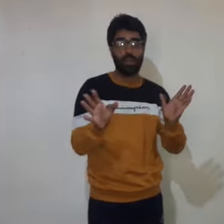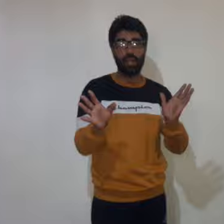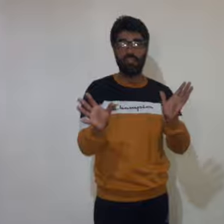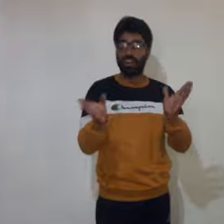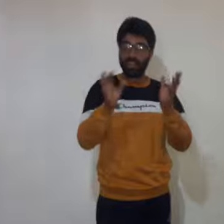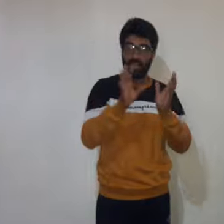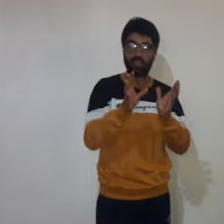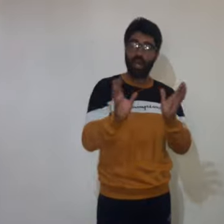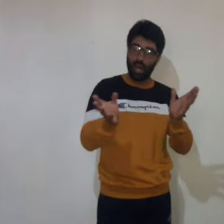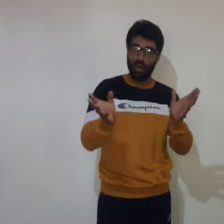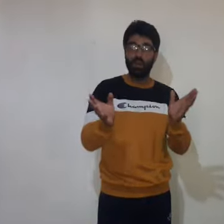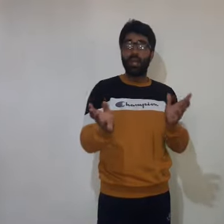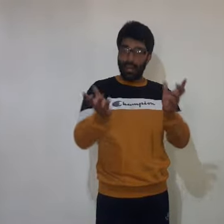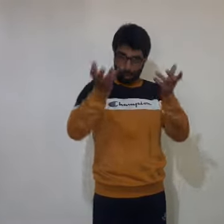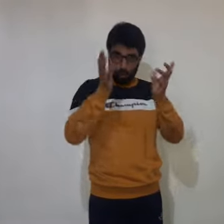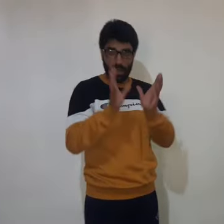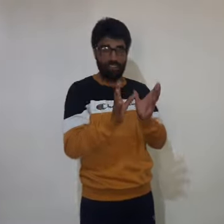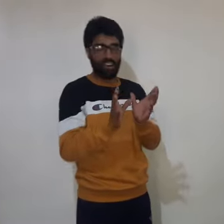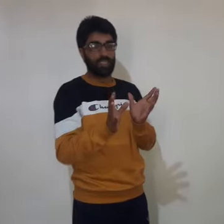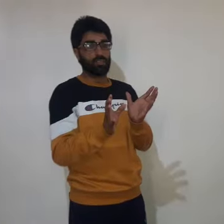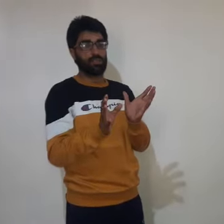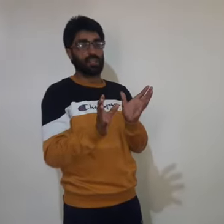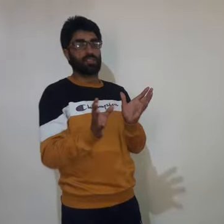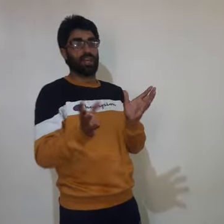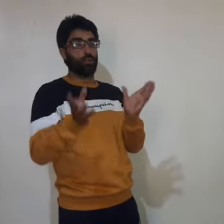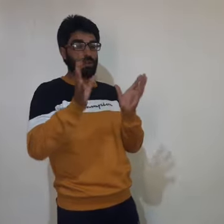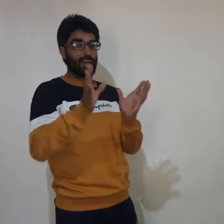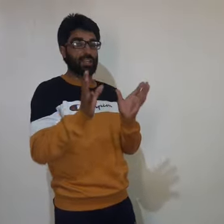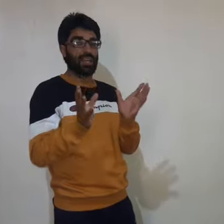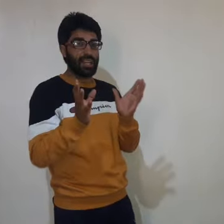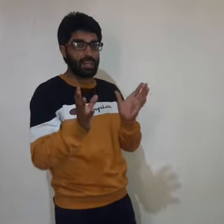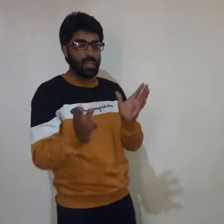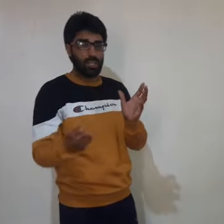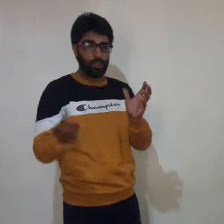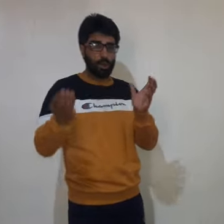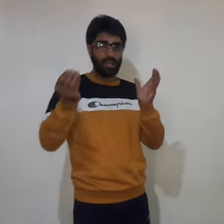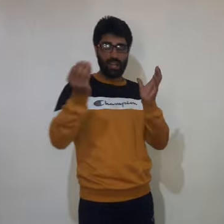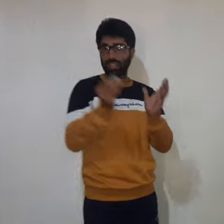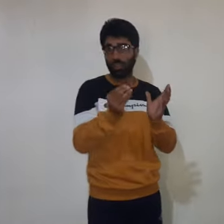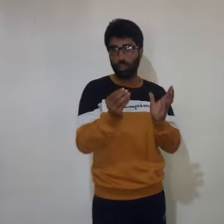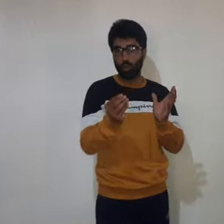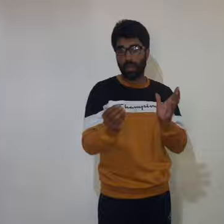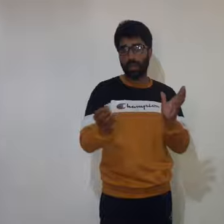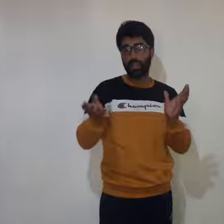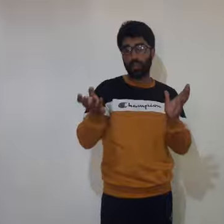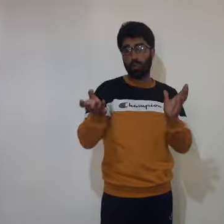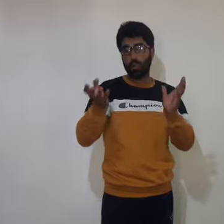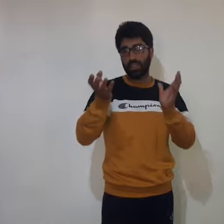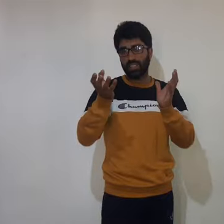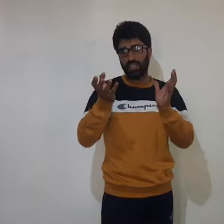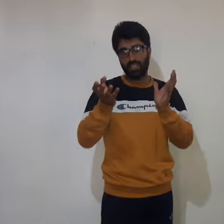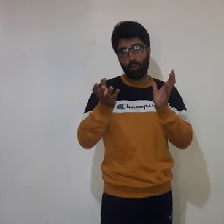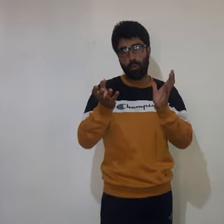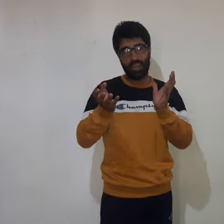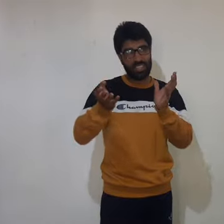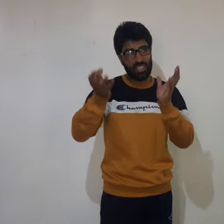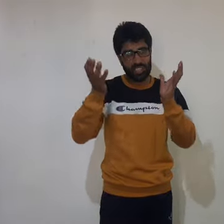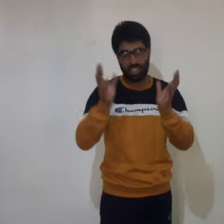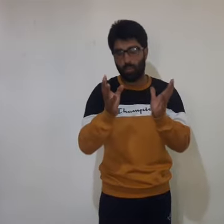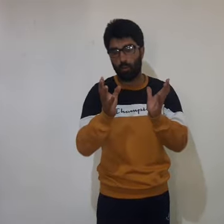ये इफेक्ट नहीं करता। हाँ, इनको भी इफेक्ट करता है कोविड-19, लेकिन जो ये यंगस्टर्स होते हैं इनका जो इम्यूनाइजेशन सिस्टम होता